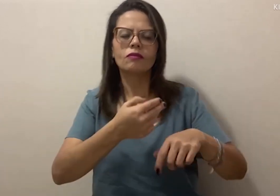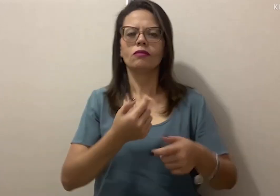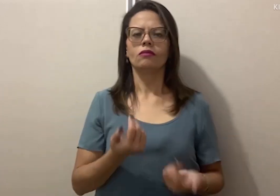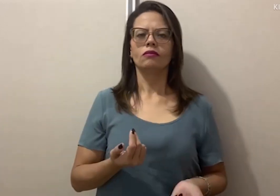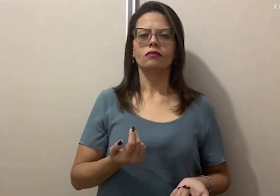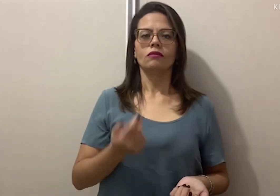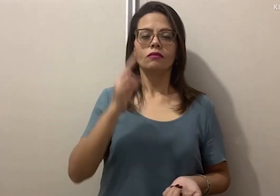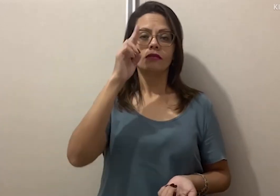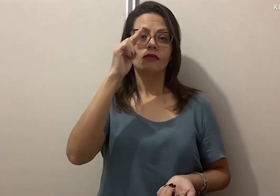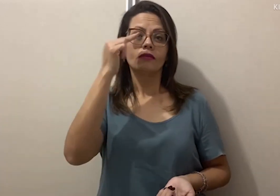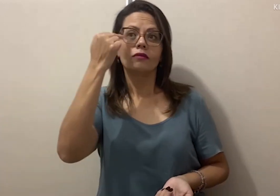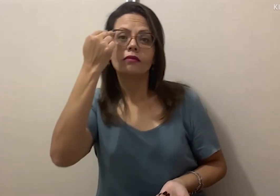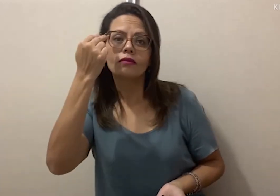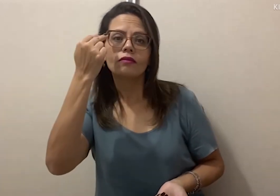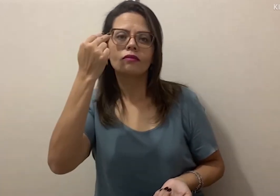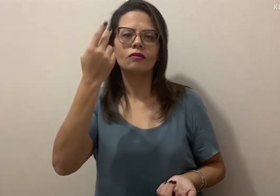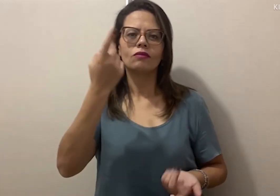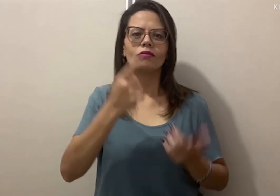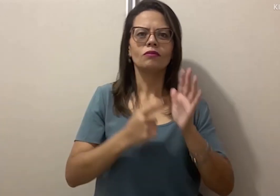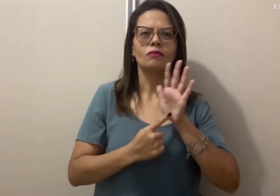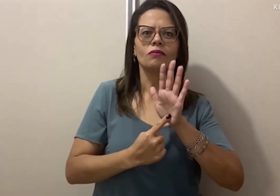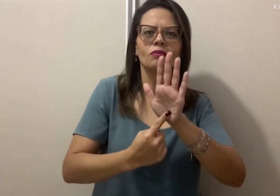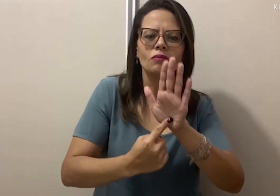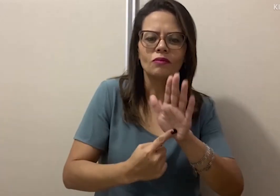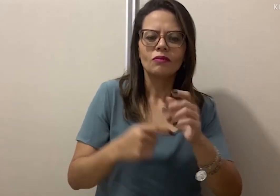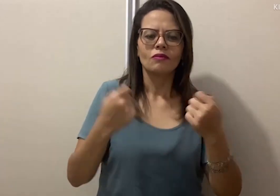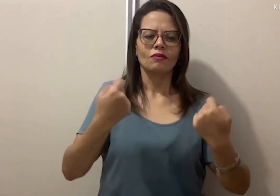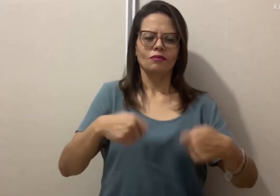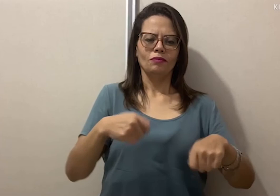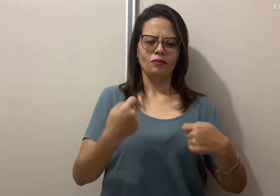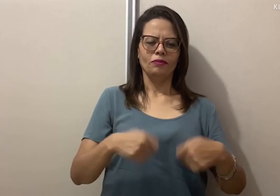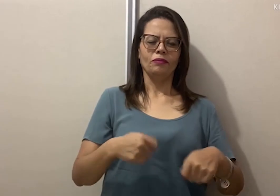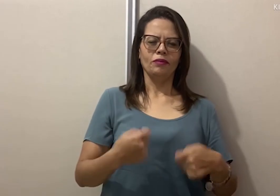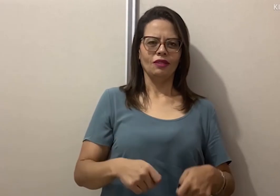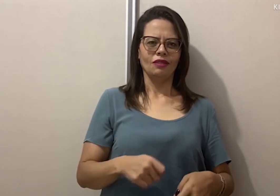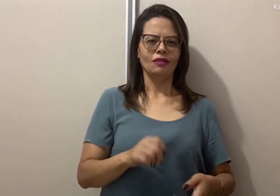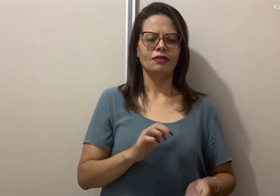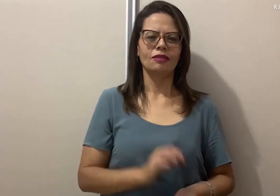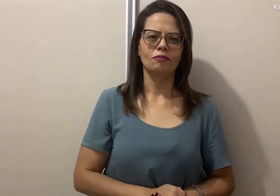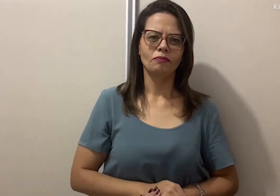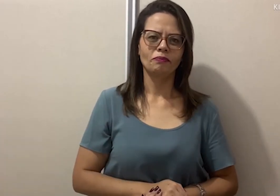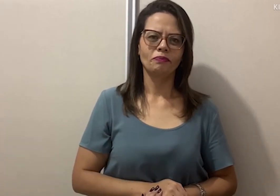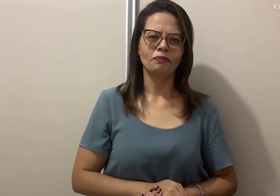na mão, no olho. Eu preciso apresentar esse local.